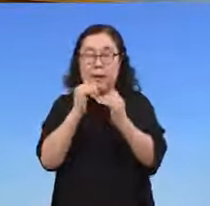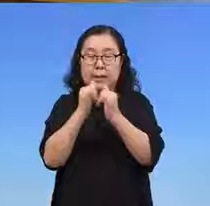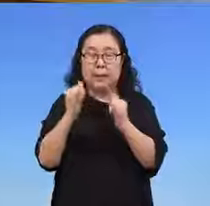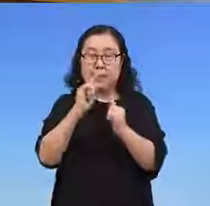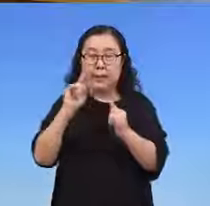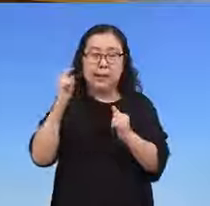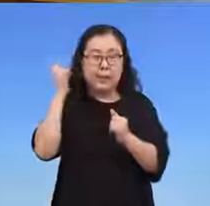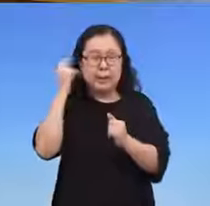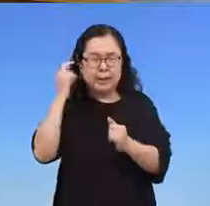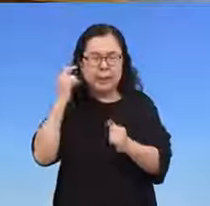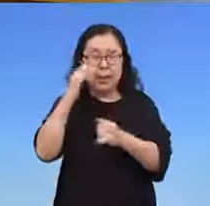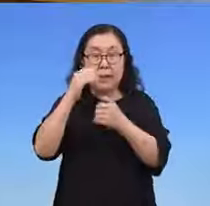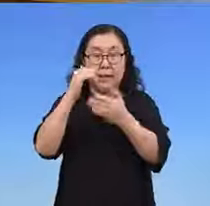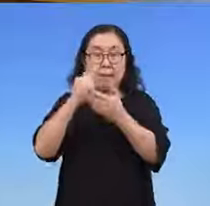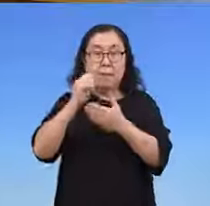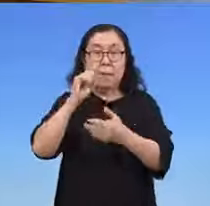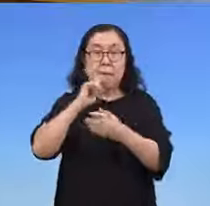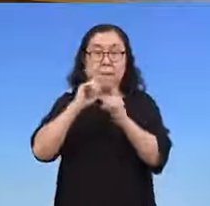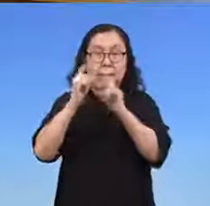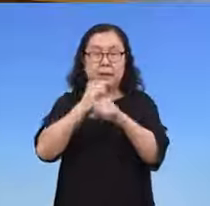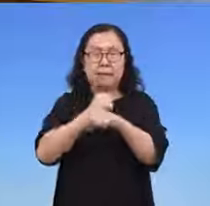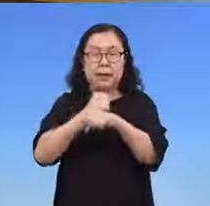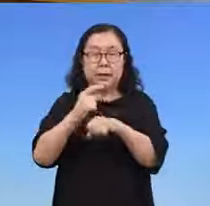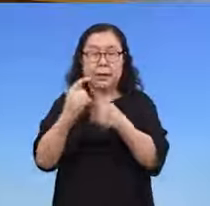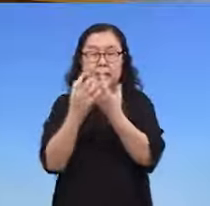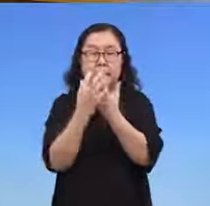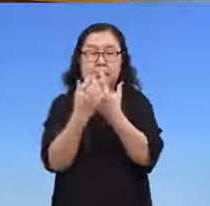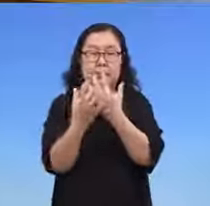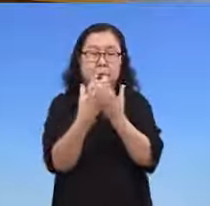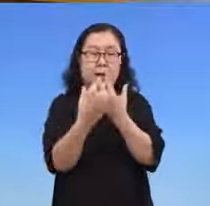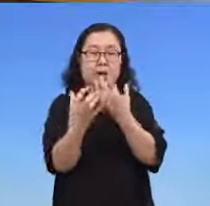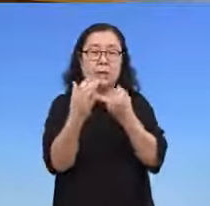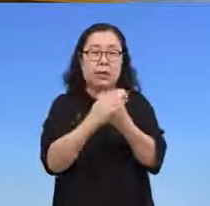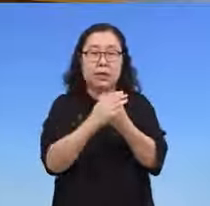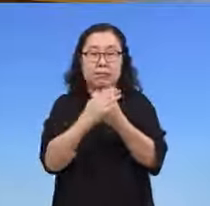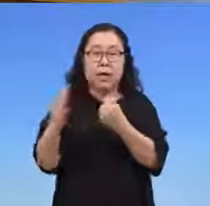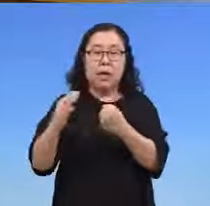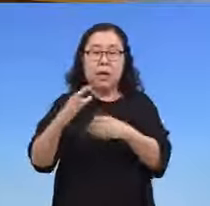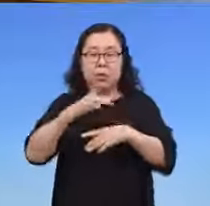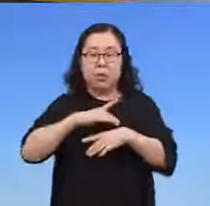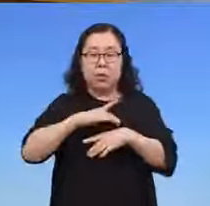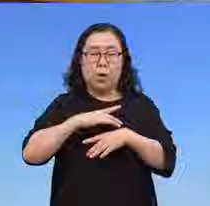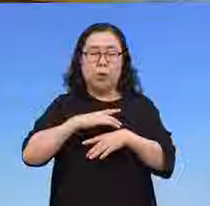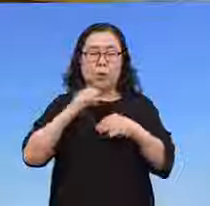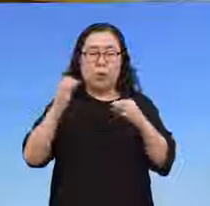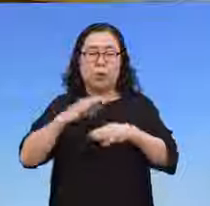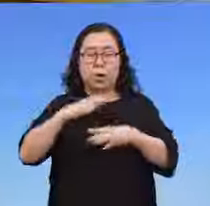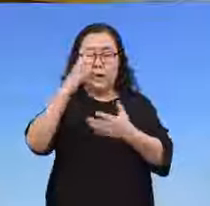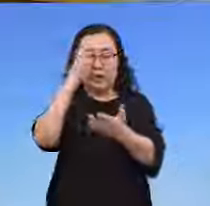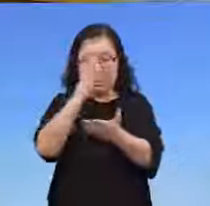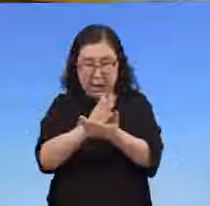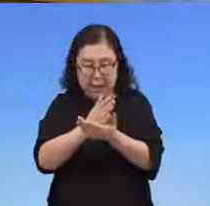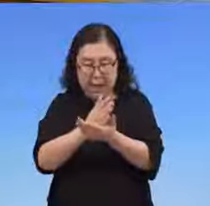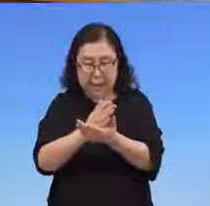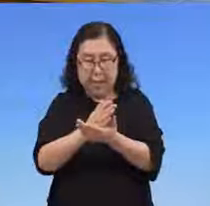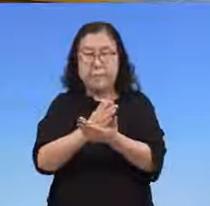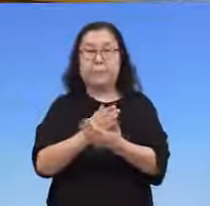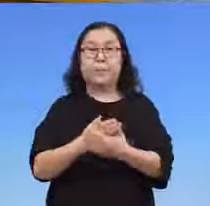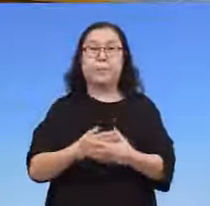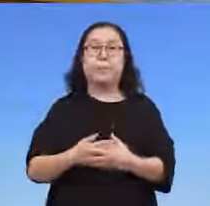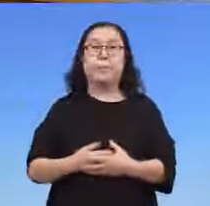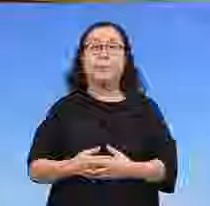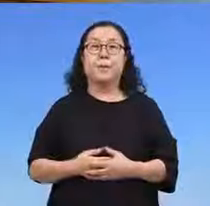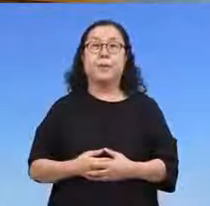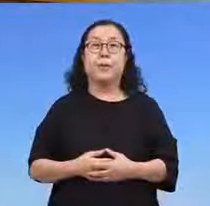여호와께서 이같이 너희에게 말씀하시기를 너희는 이 큰 무리로 말미암아 두려워하거나 놀라지 말라. 왜 이렇게 두려워하거나